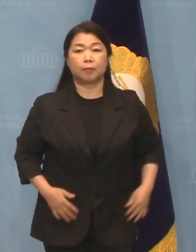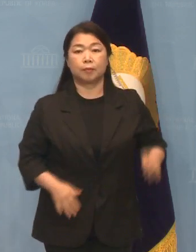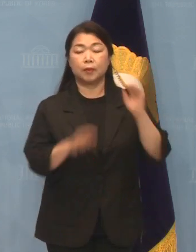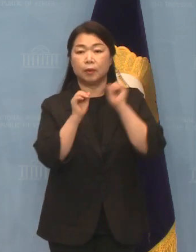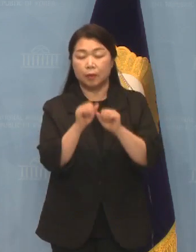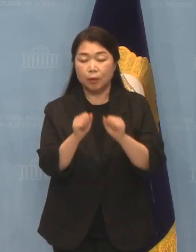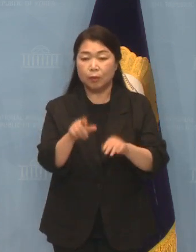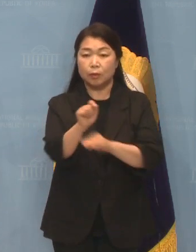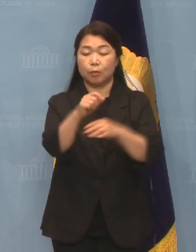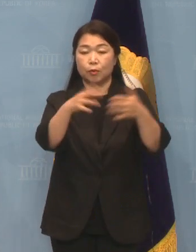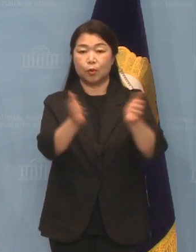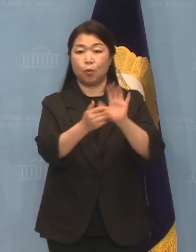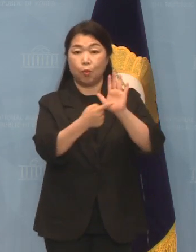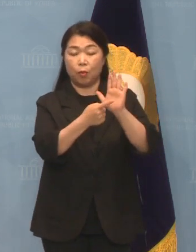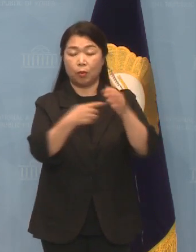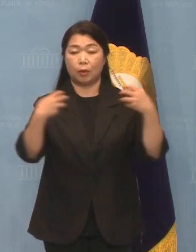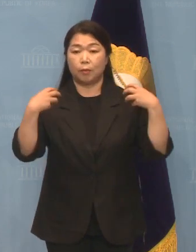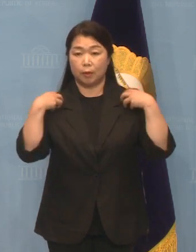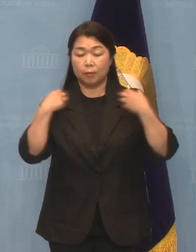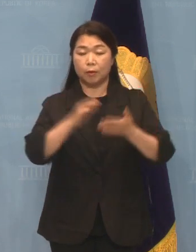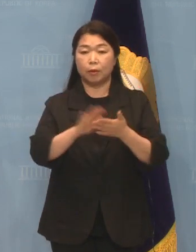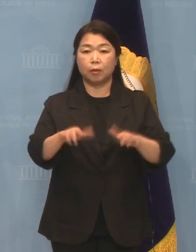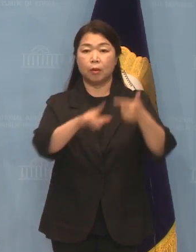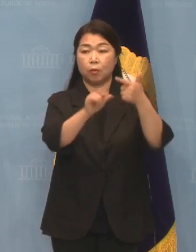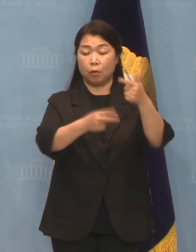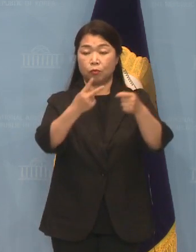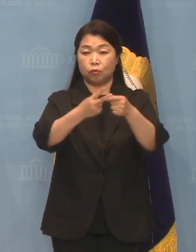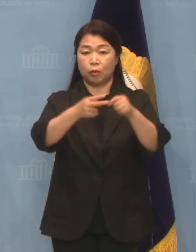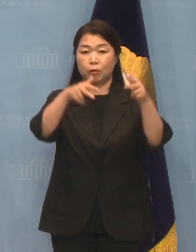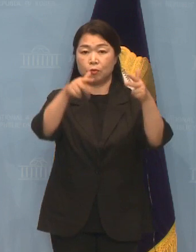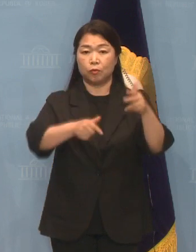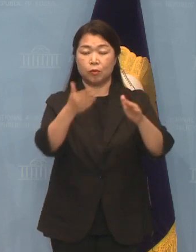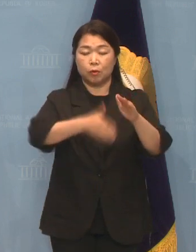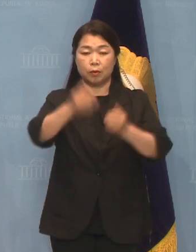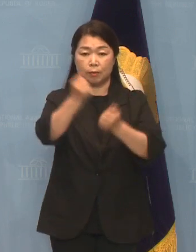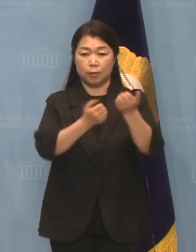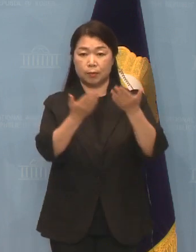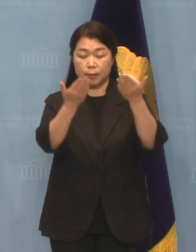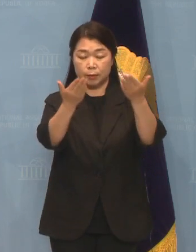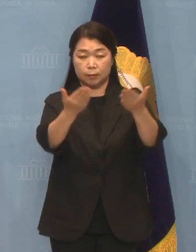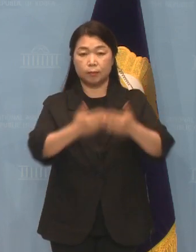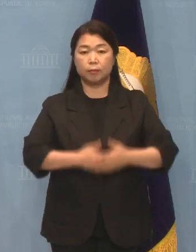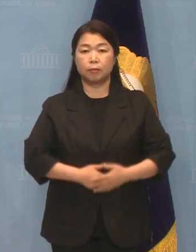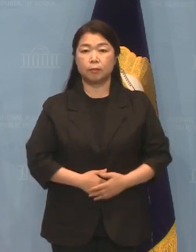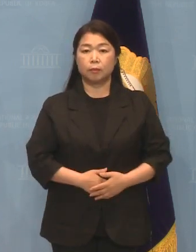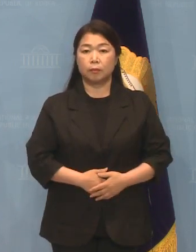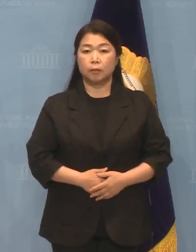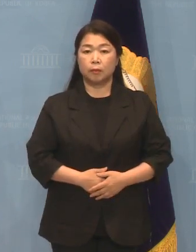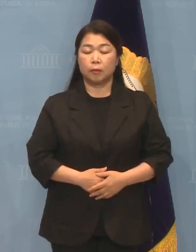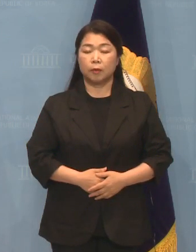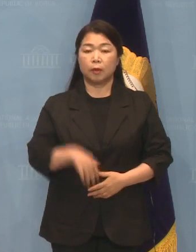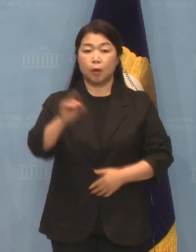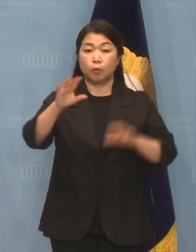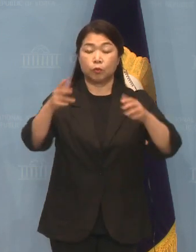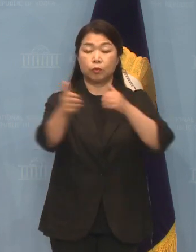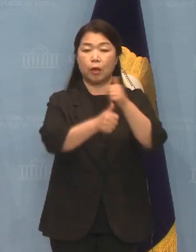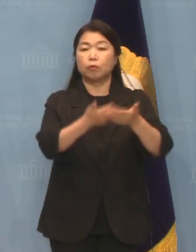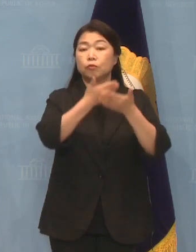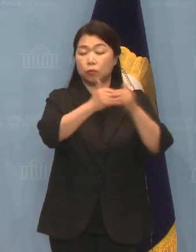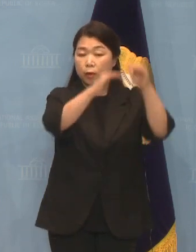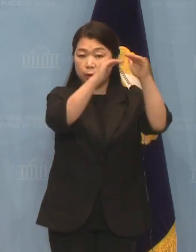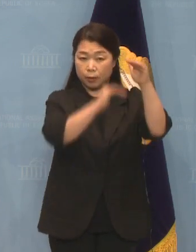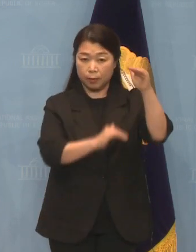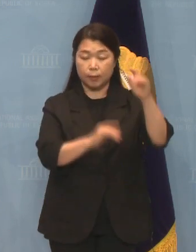안녕하십니까. 국회 사무처 공보기획관입니다. 6월 둘째 주 정례 브리핑 시작하겠습니다. 먼저 국회 주요